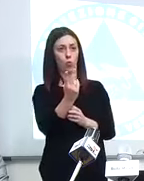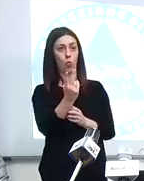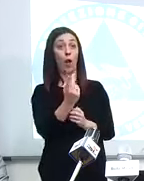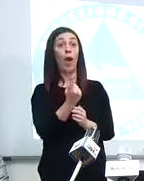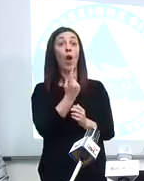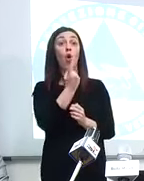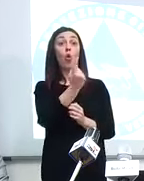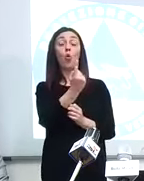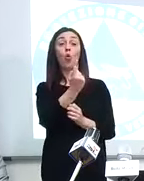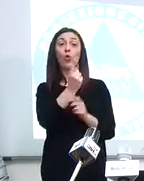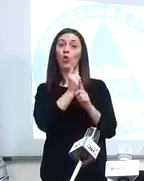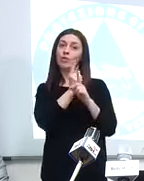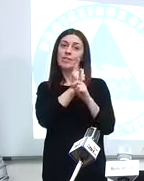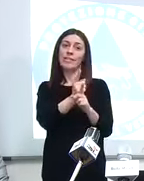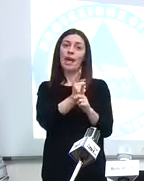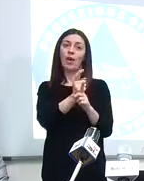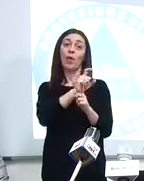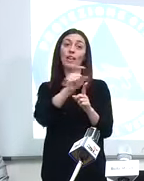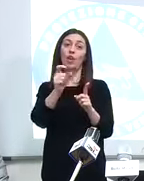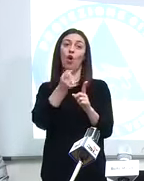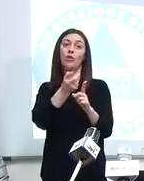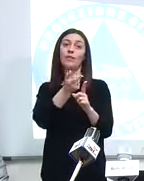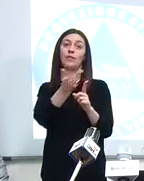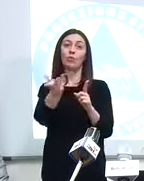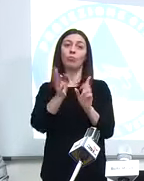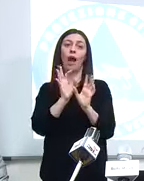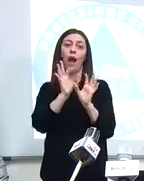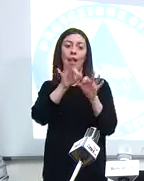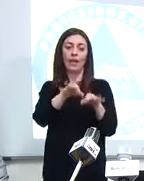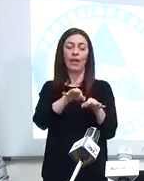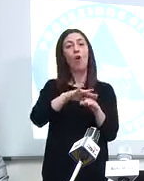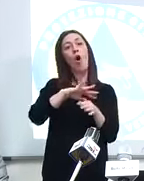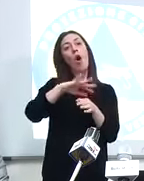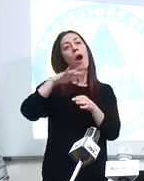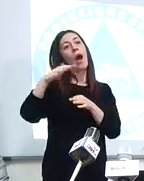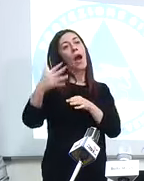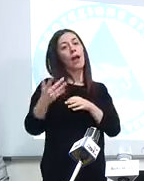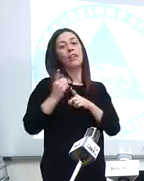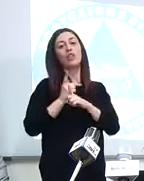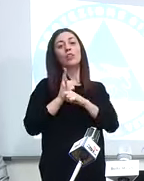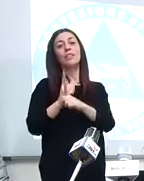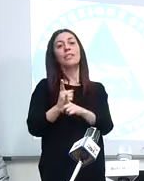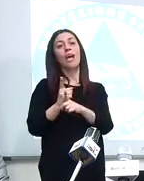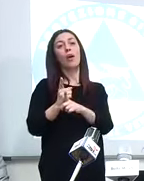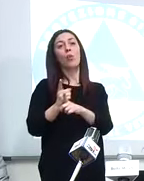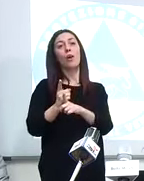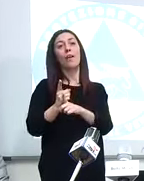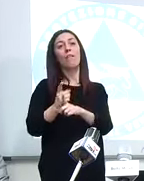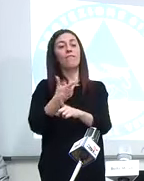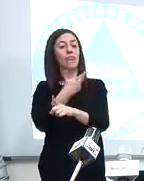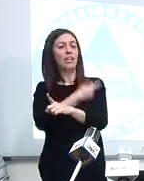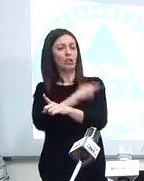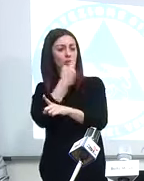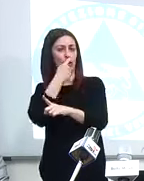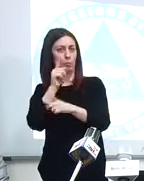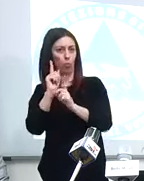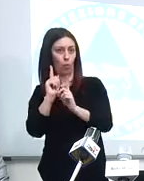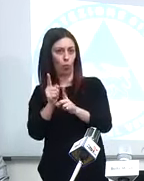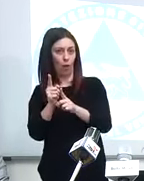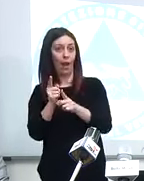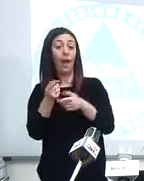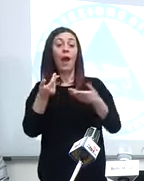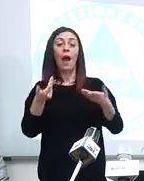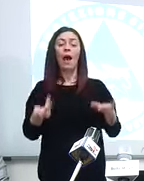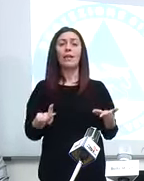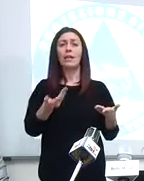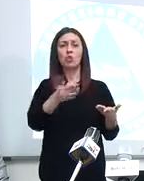delle dosi, dall'altro al tipo di vaccino che noi abbiamo a disposizione. Al momento abbiamo a disposizione prevalentemente il